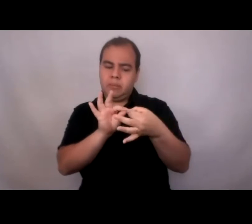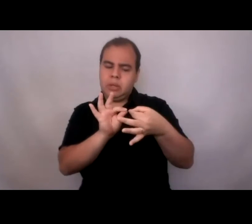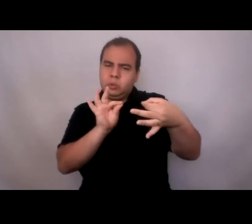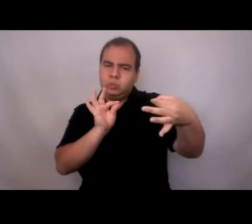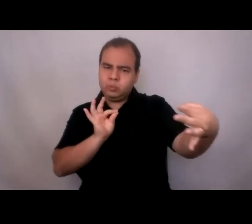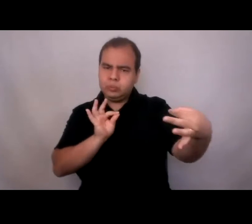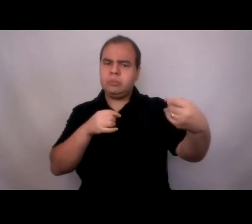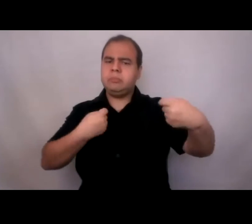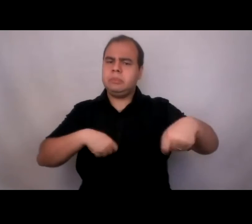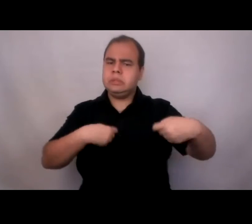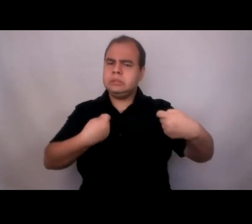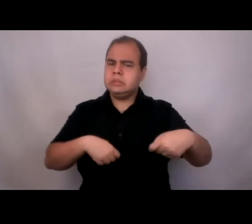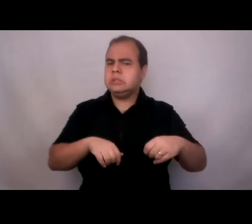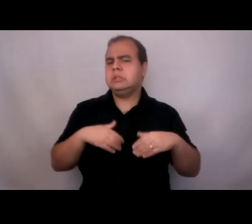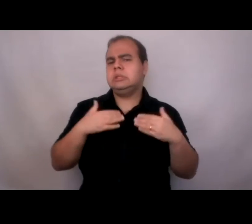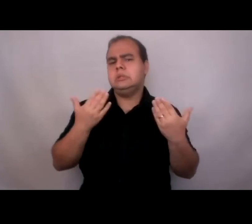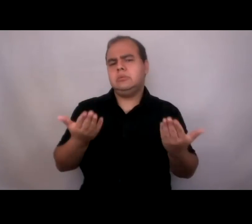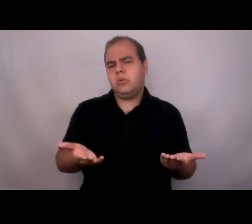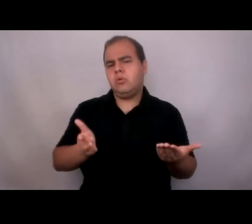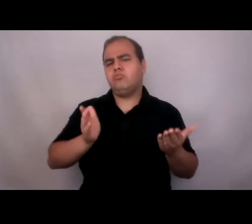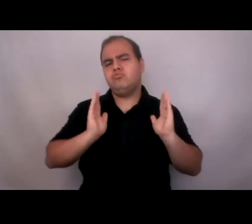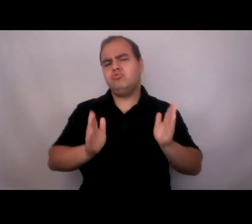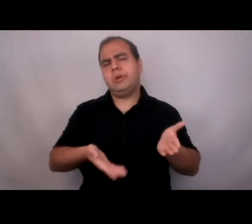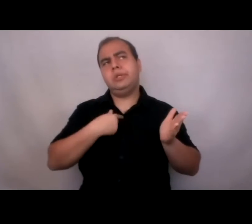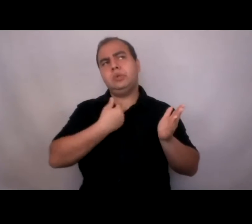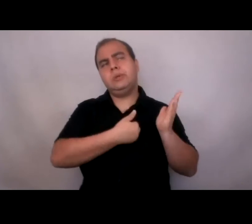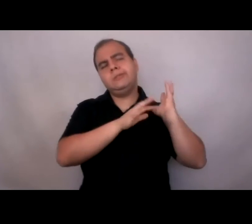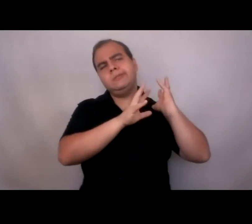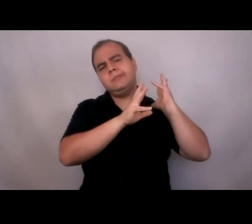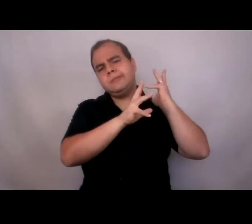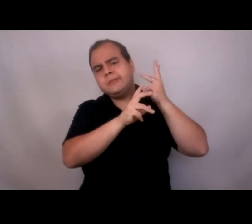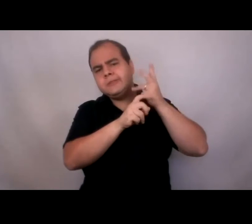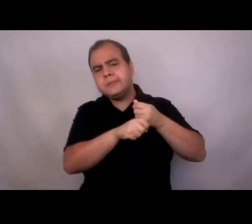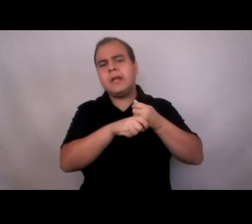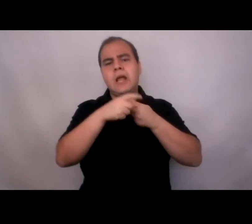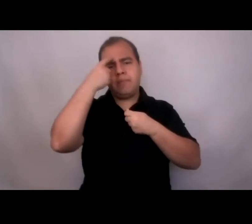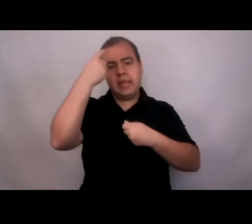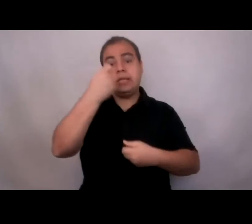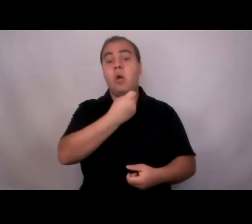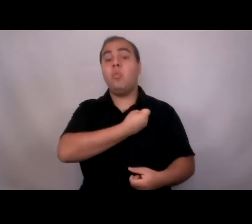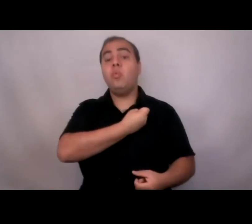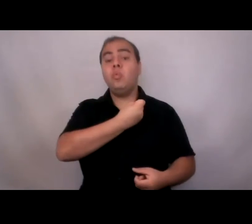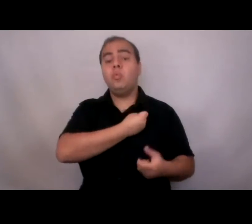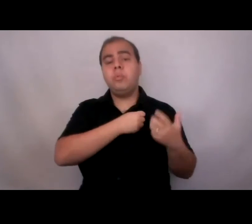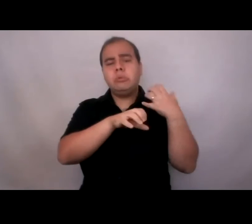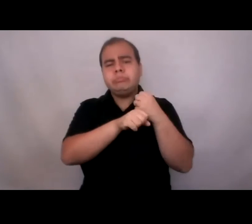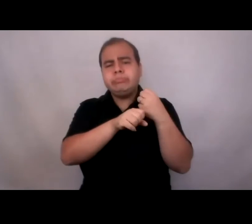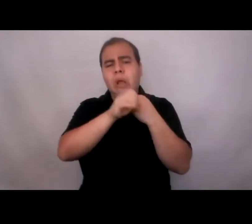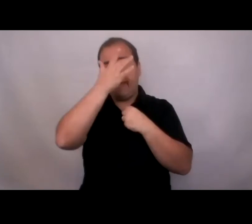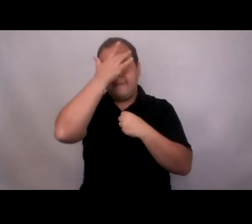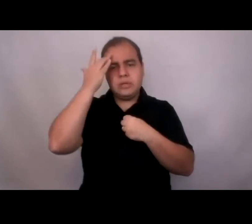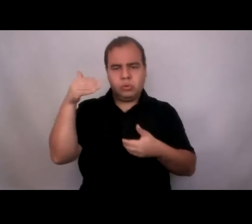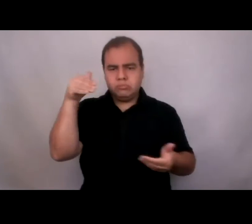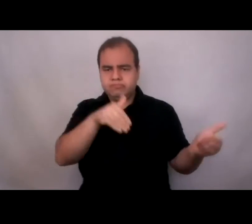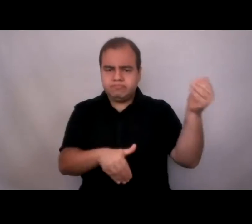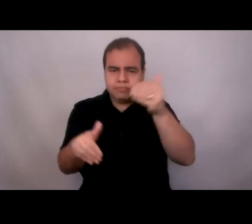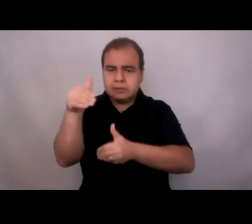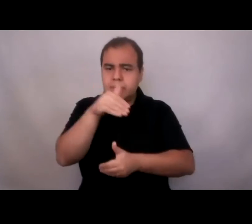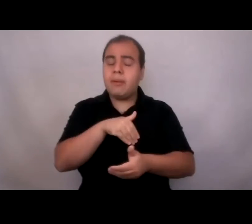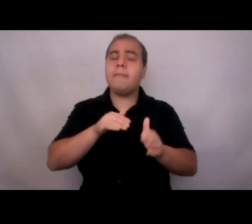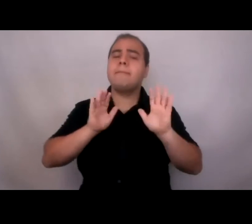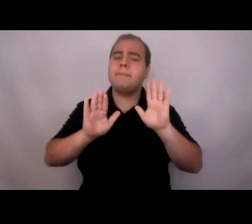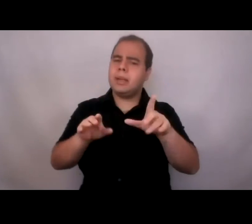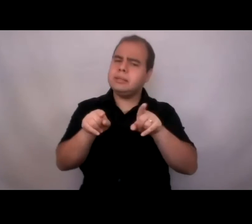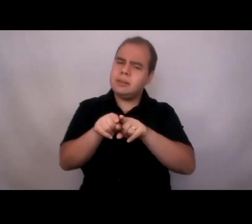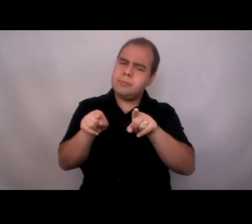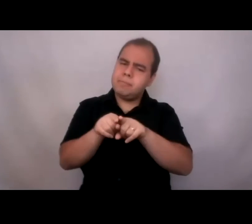tudo isso foi levado em consideração para a gente pensar o número de participantes. Mas também estamos cuidando com